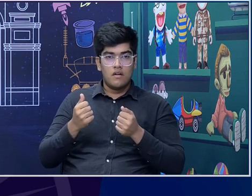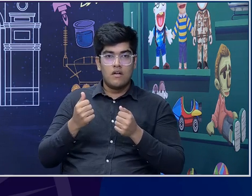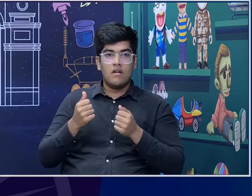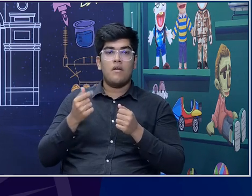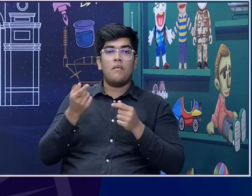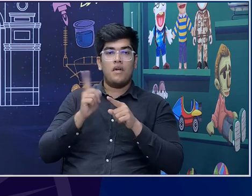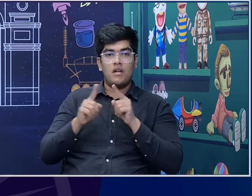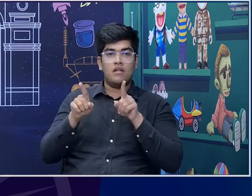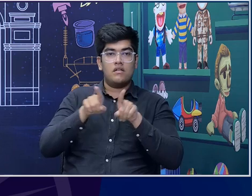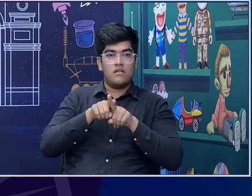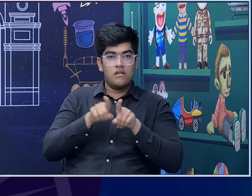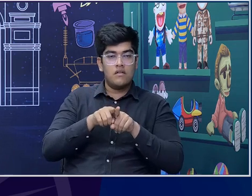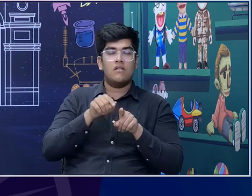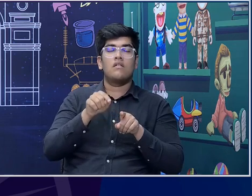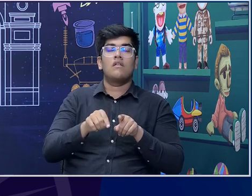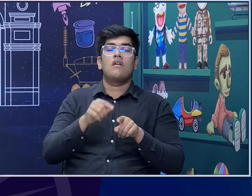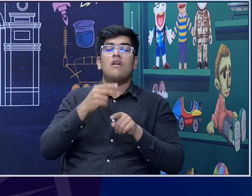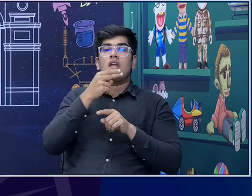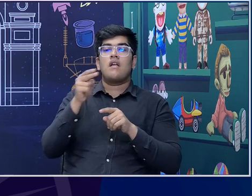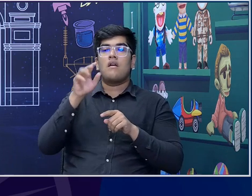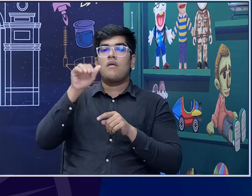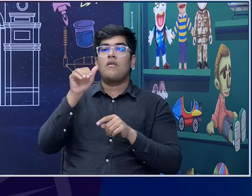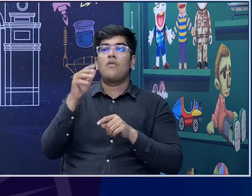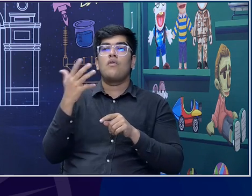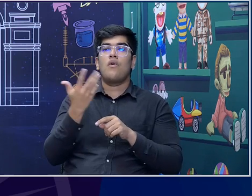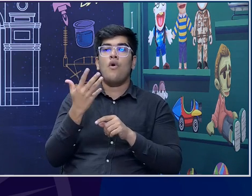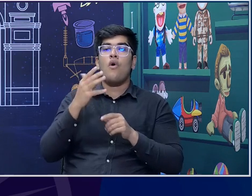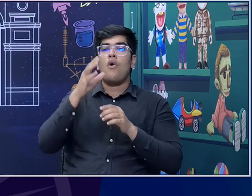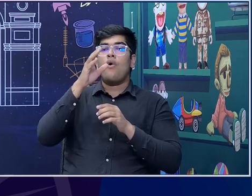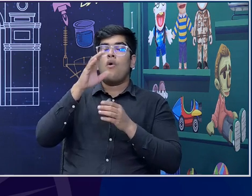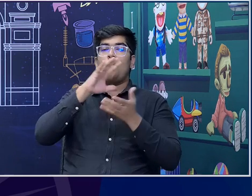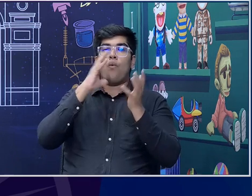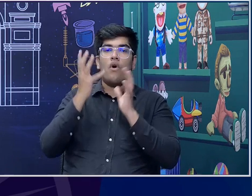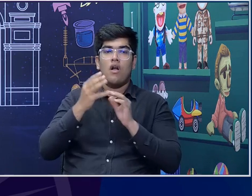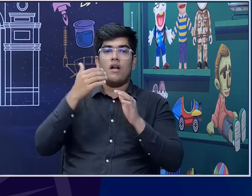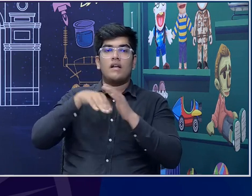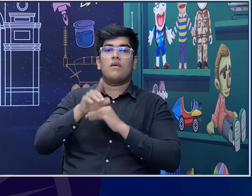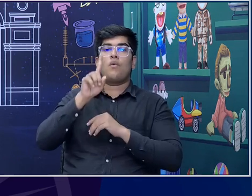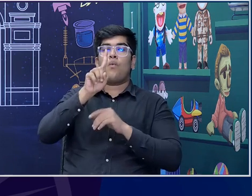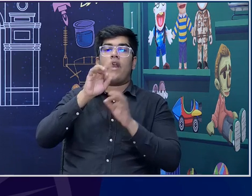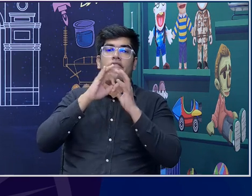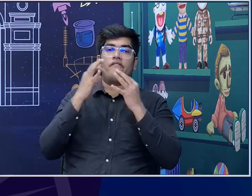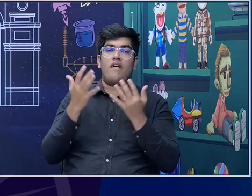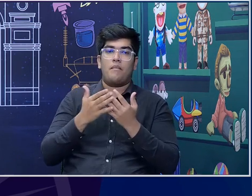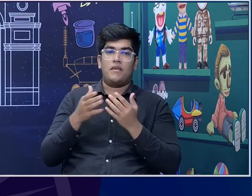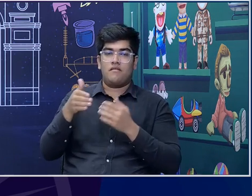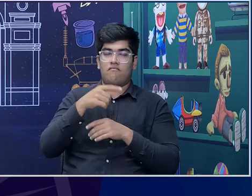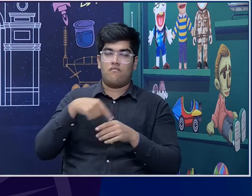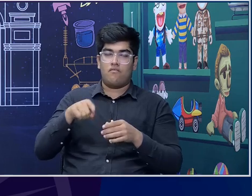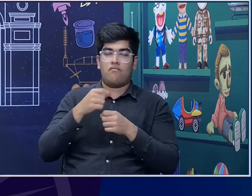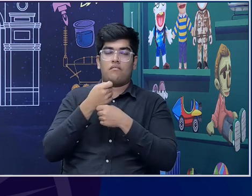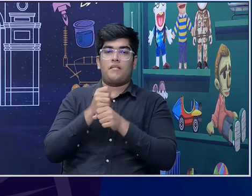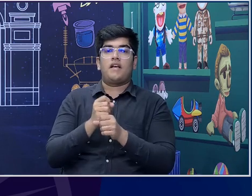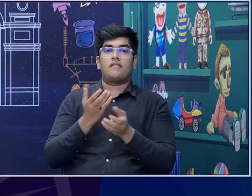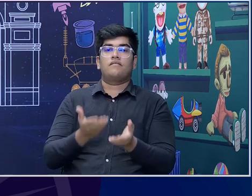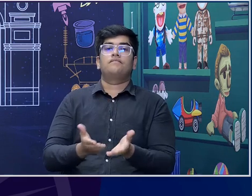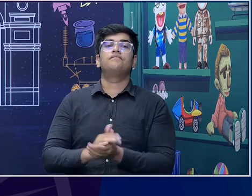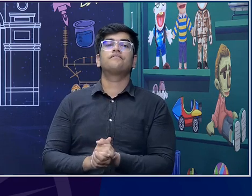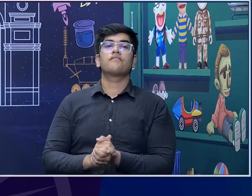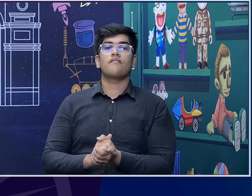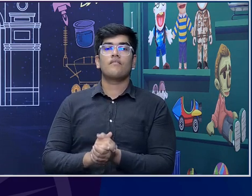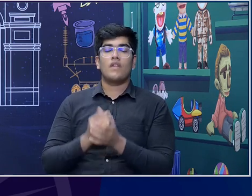true spirit of Vasudev Kutumbakam or the world is one family. आई आगास करते हैं